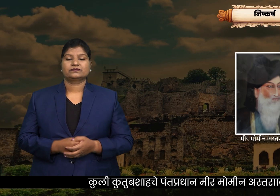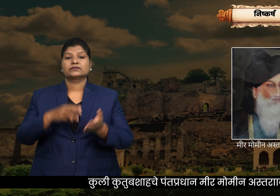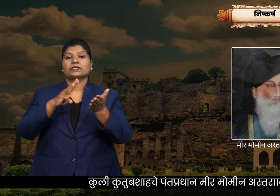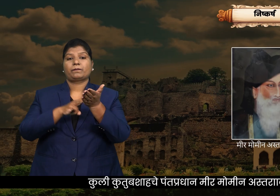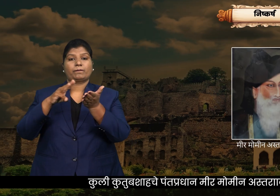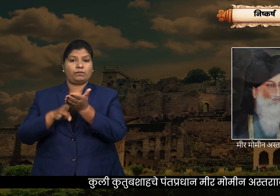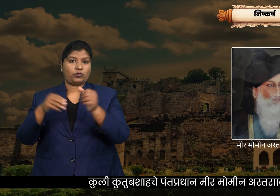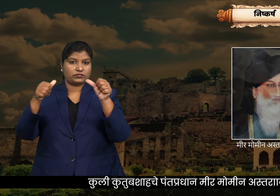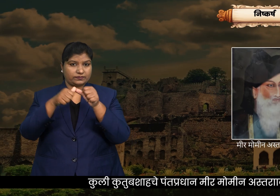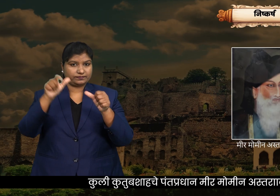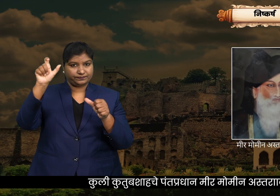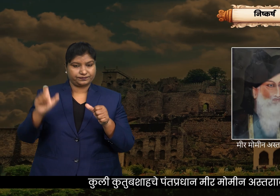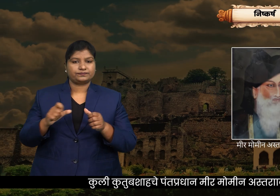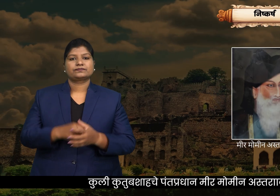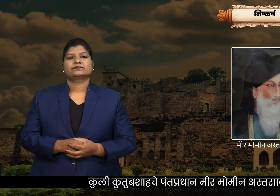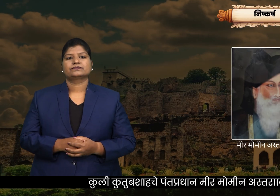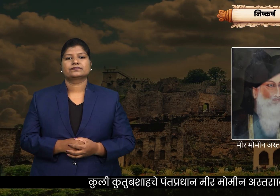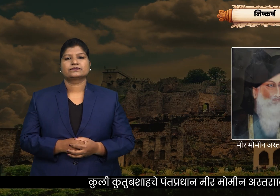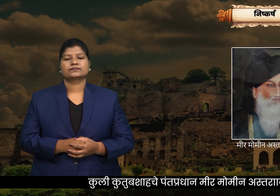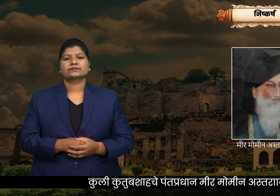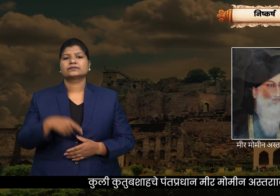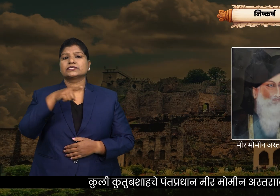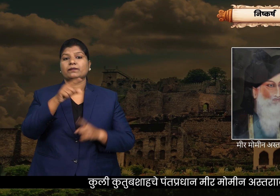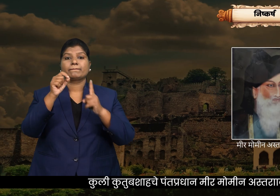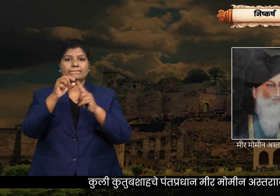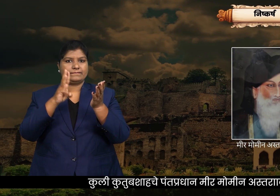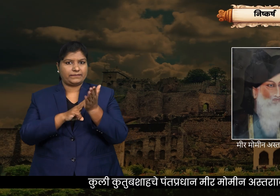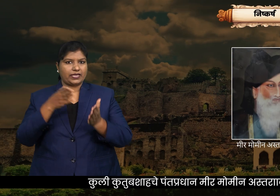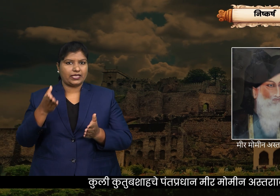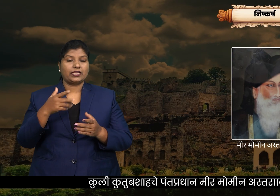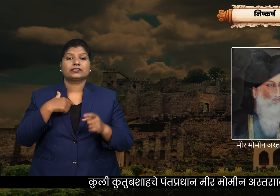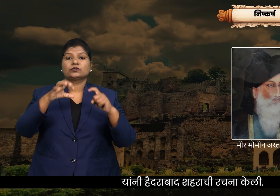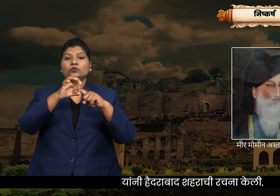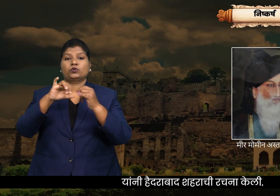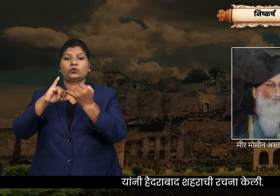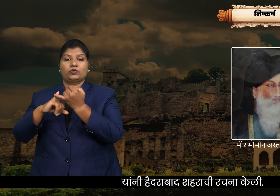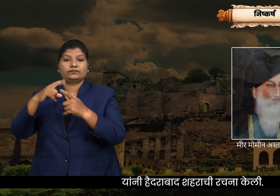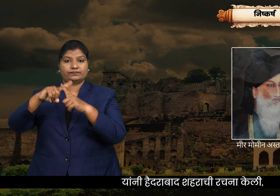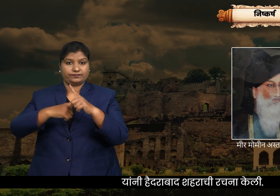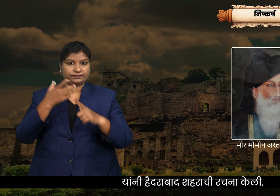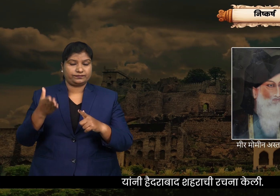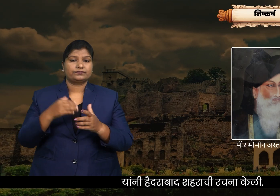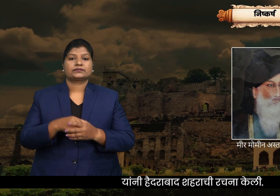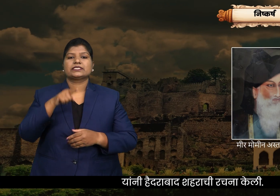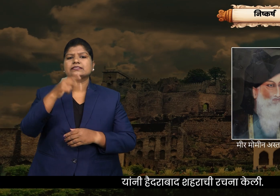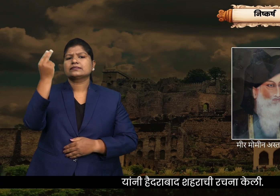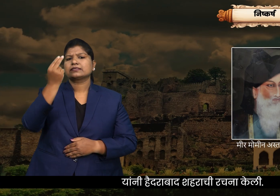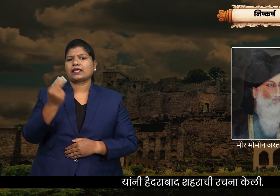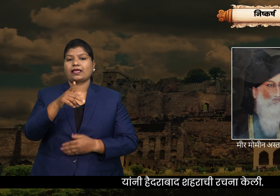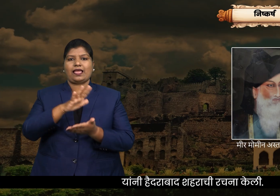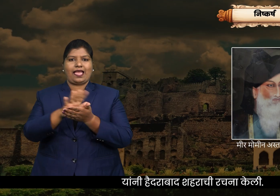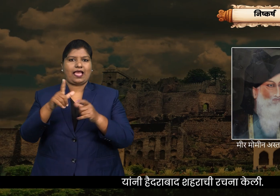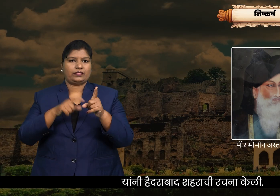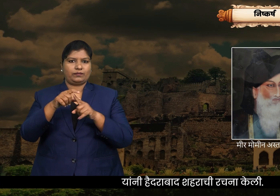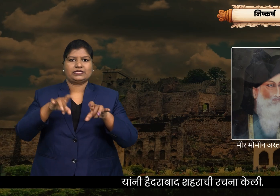कुली कुतुबशाहचे प्रतिपादन मीर मोमीन अस्तराबादी यांनी हैदराबाद शहराची